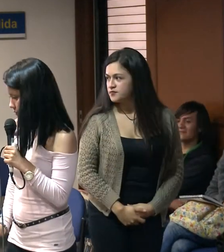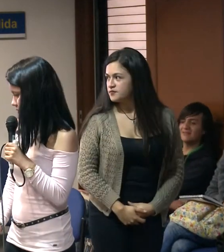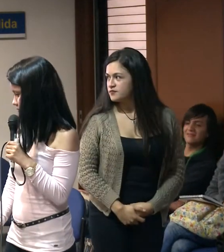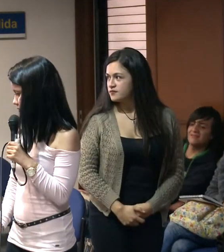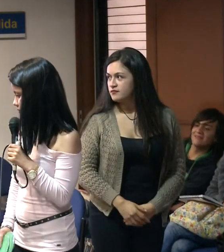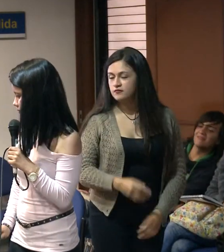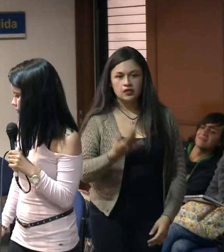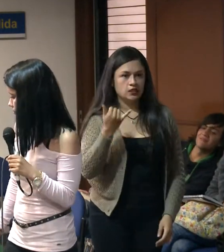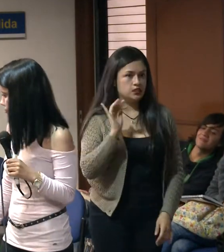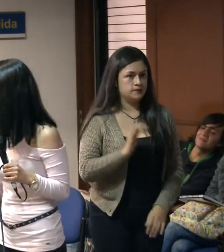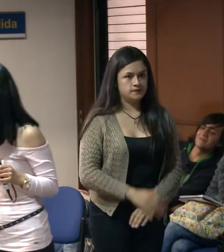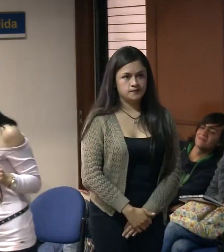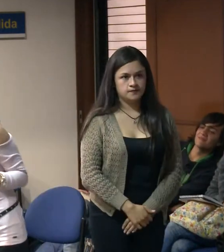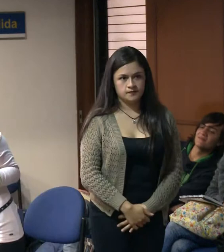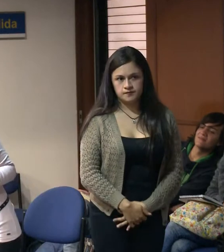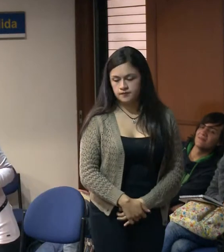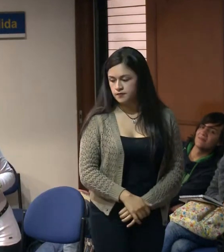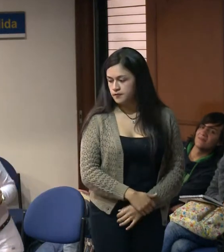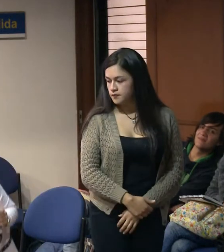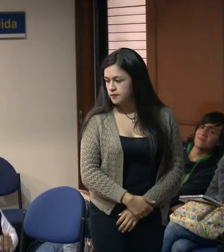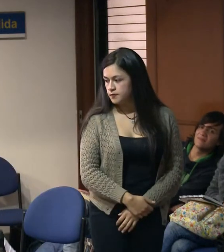Y ya.